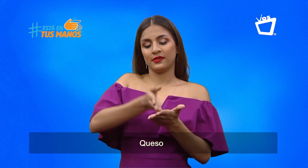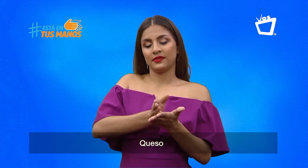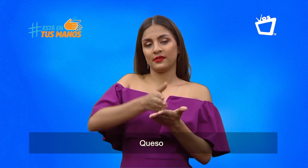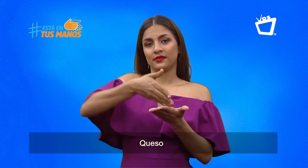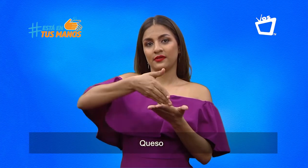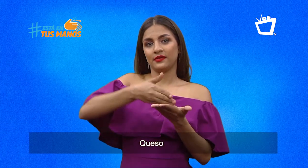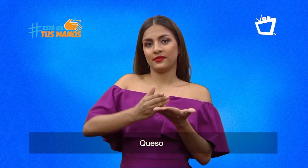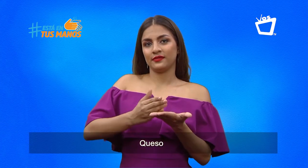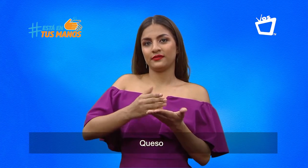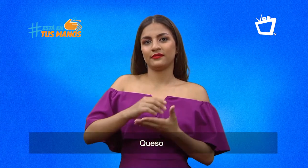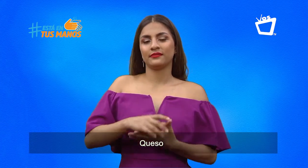queso